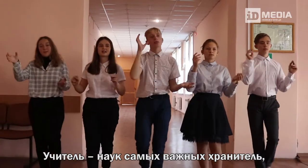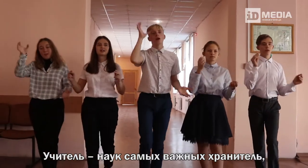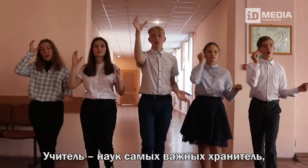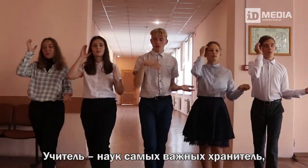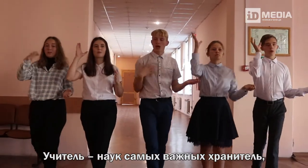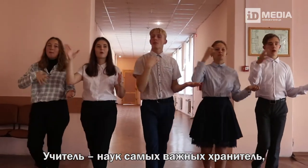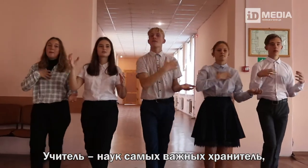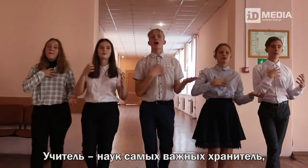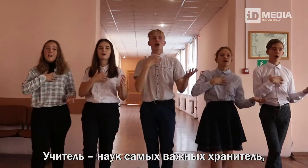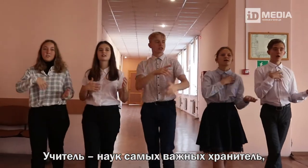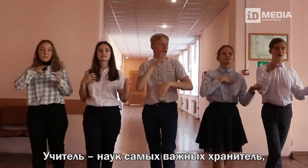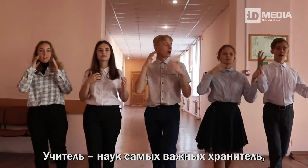Учитель, наук самых важных